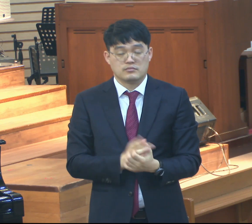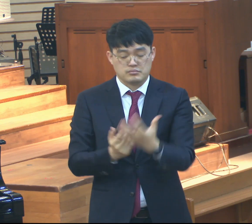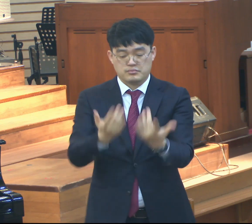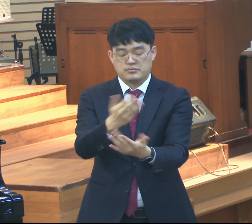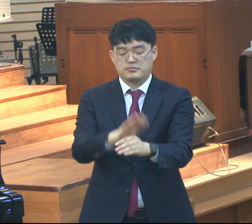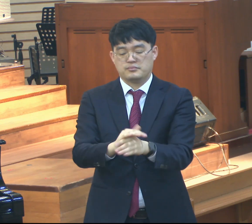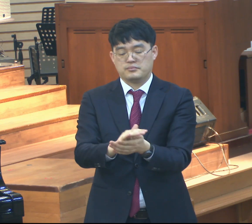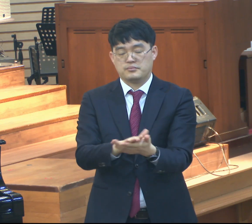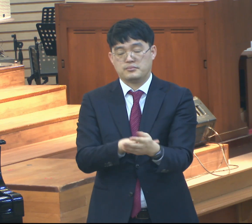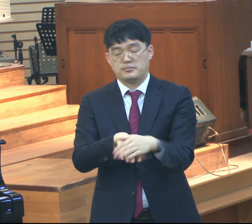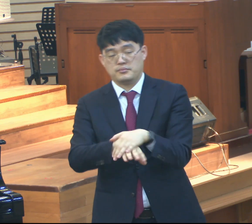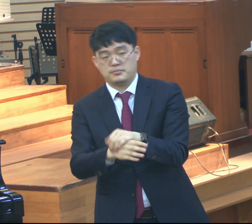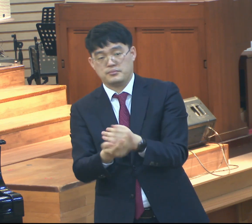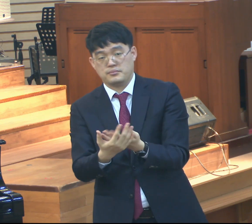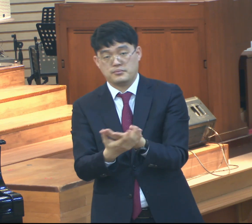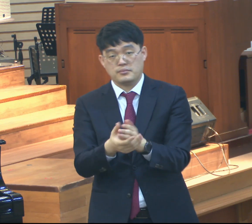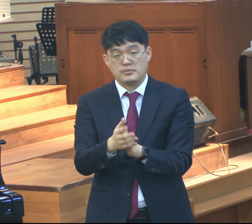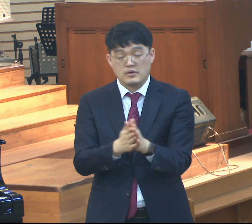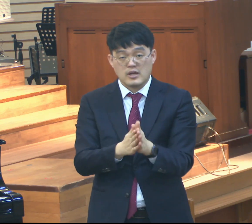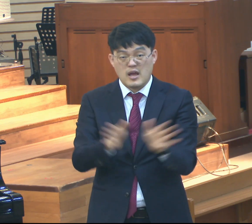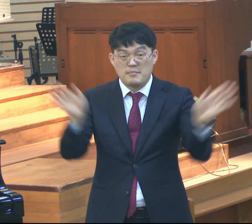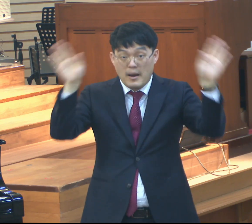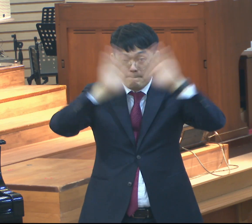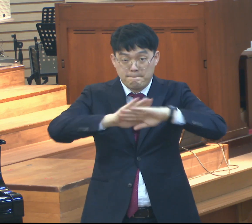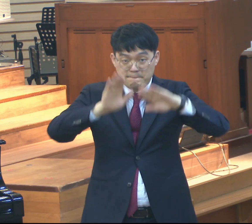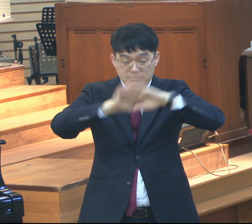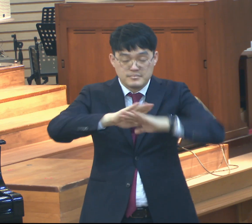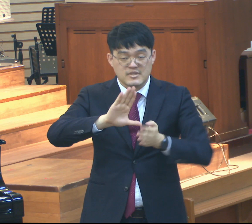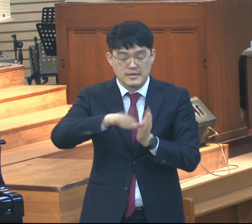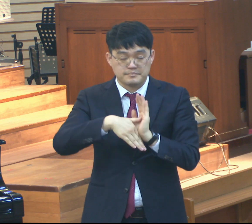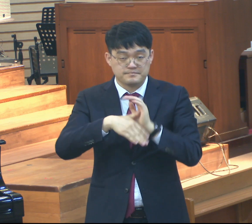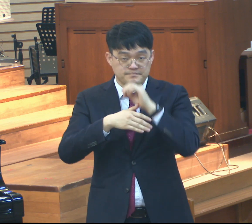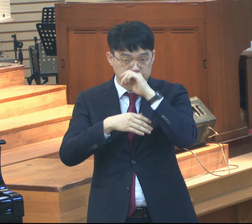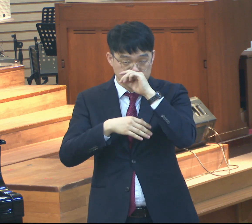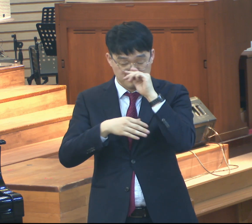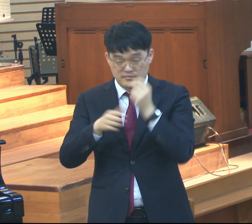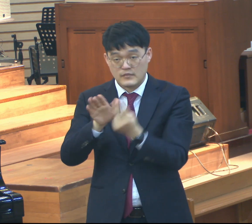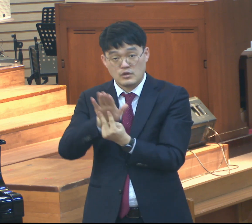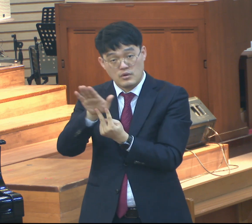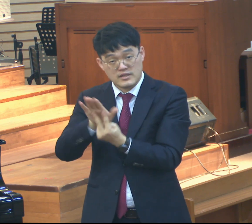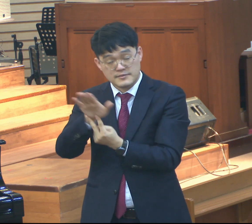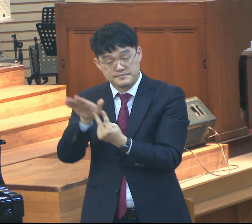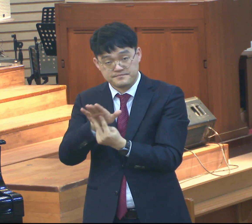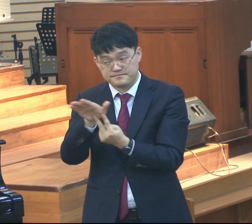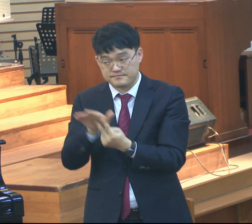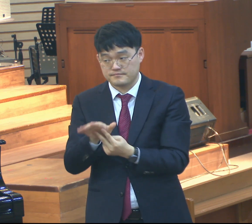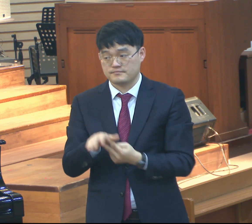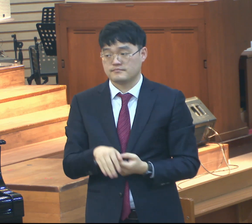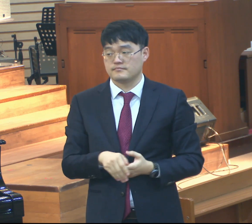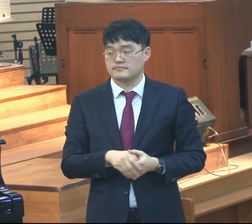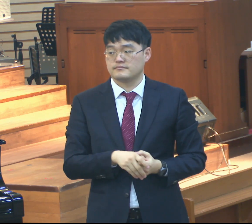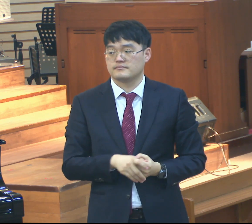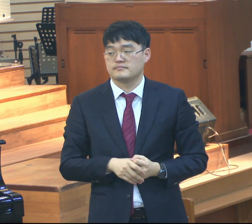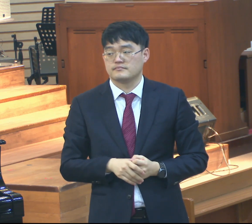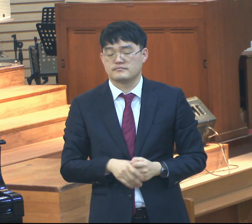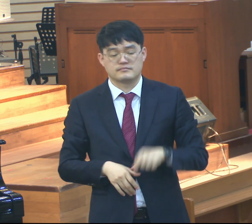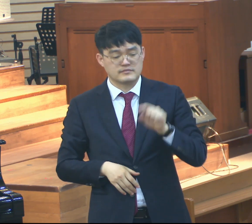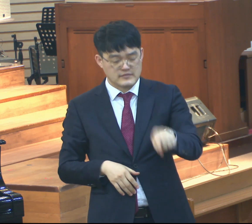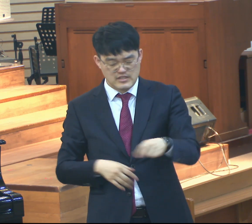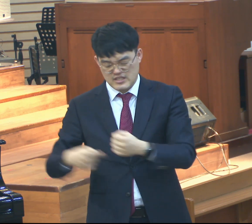것은 낮이 아니라 밤이었다는 것을 보여주고 요한은 이 신분이 잘못된 것이다,